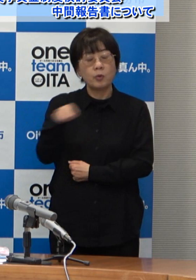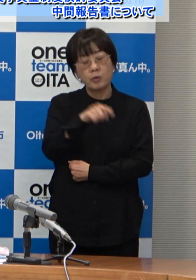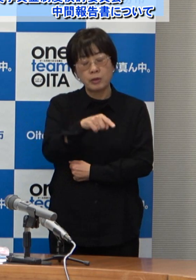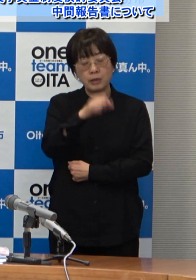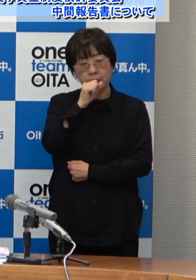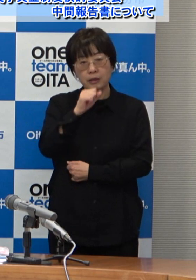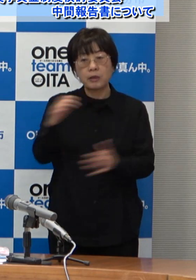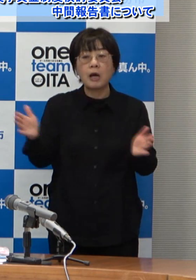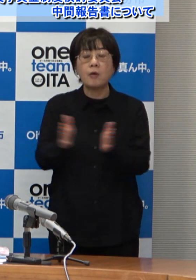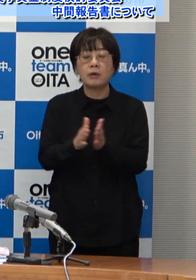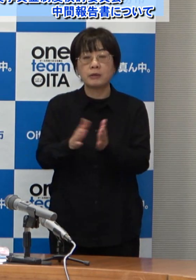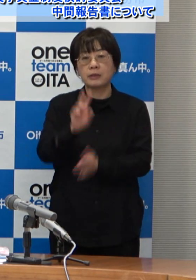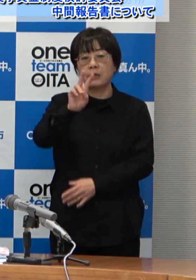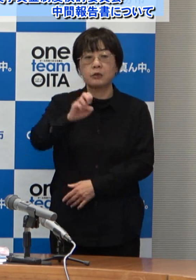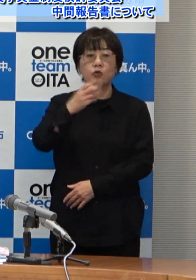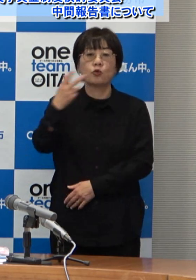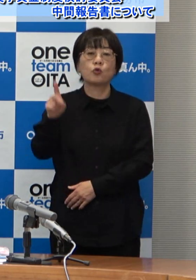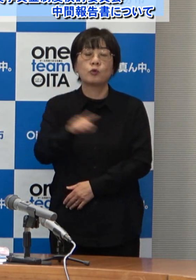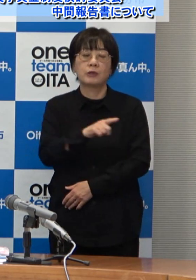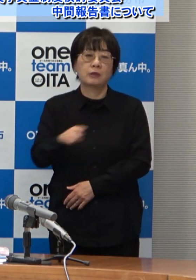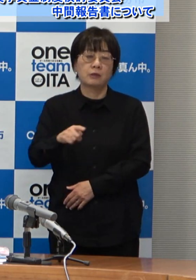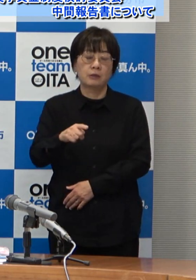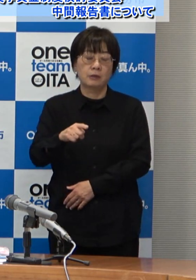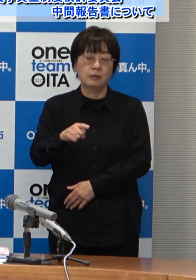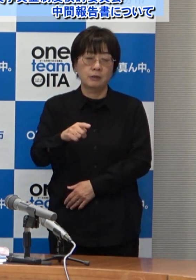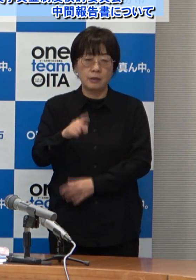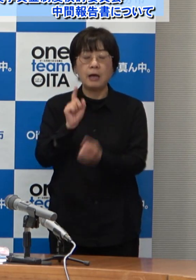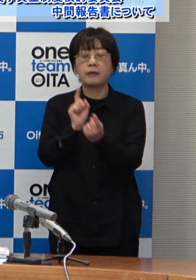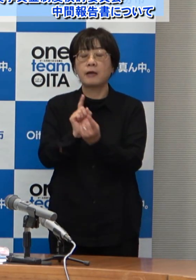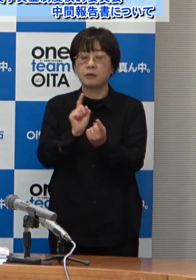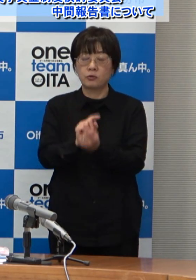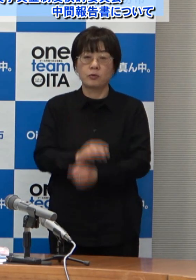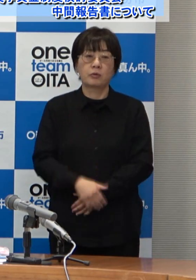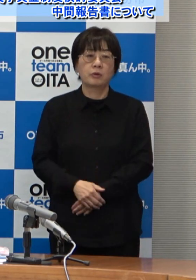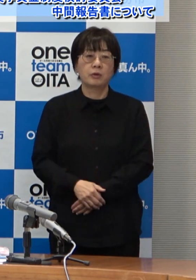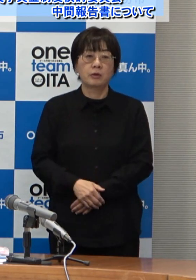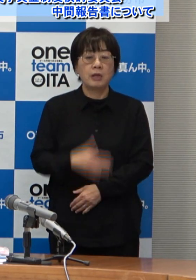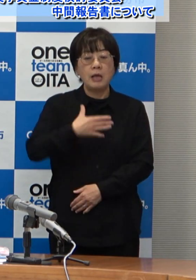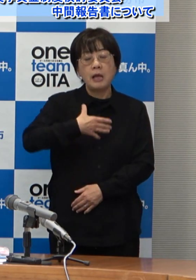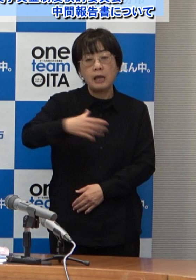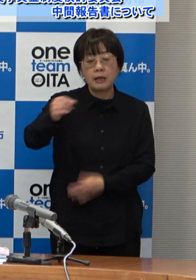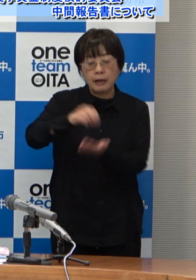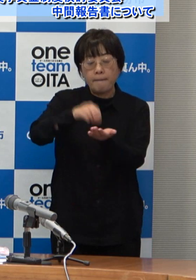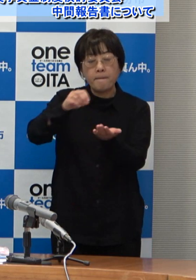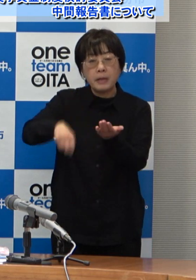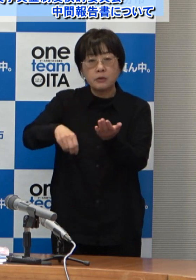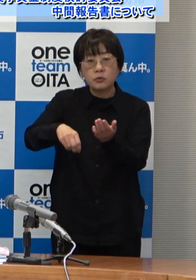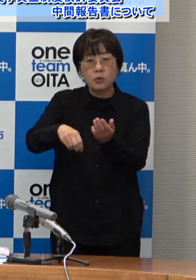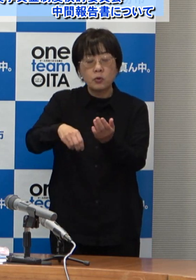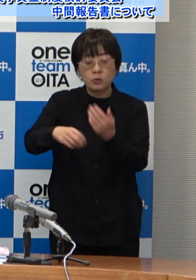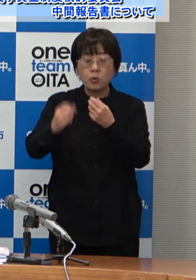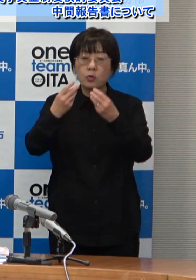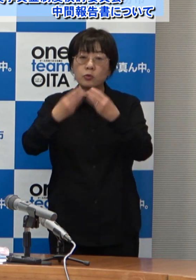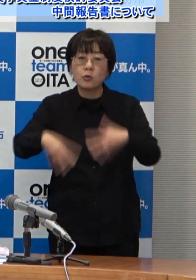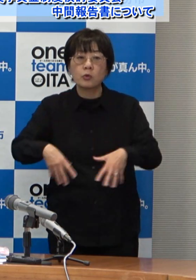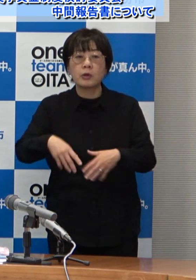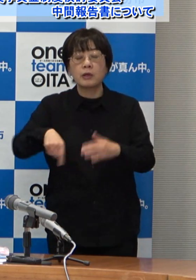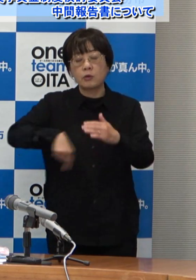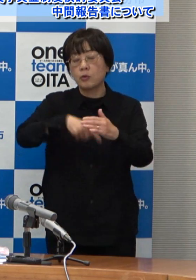ます合計29名5変換免状要件については